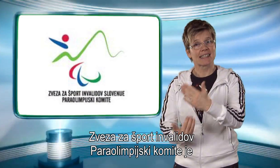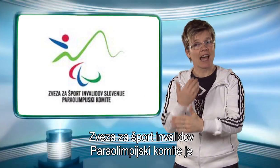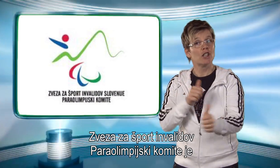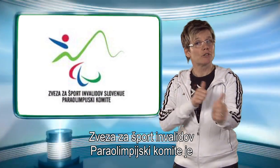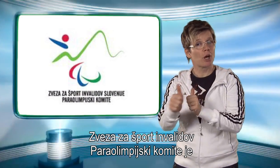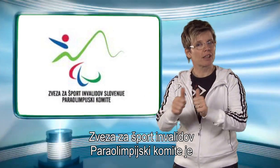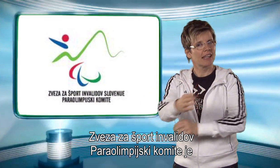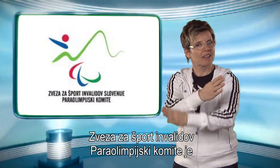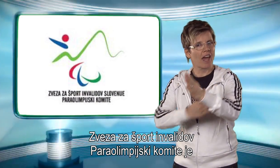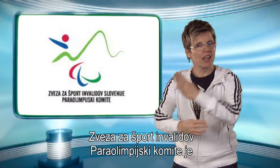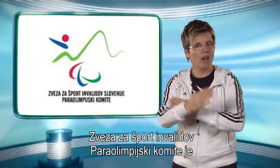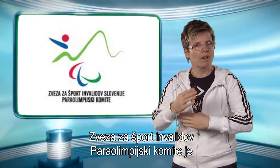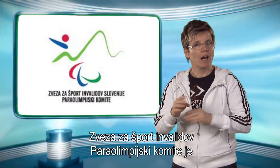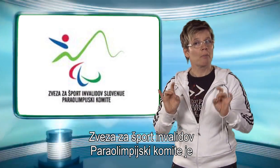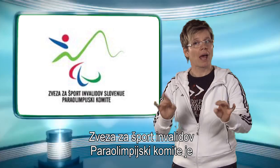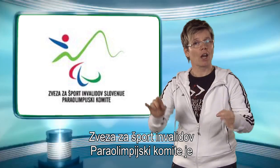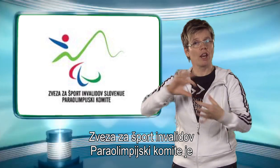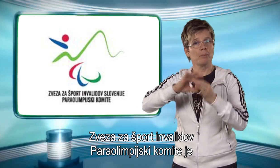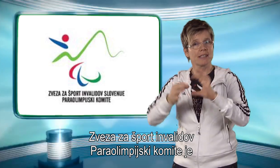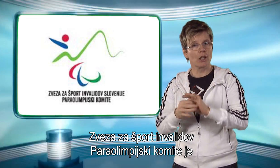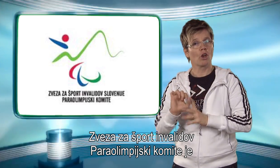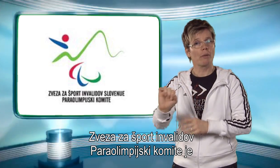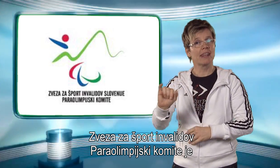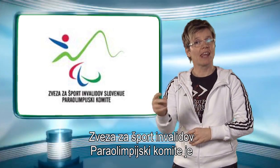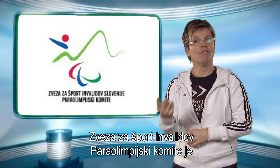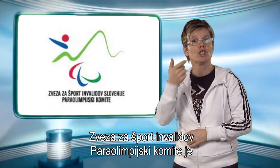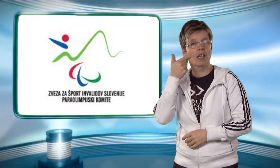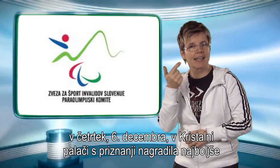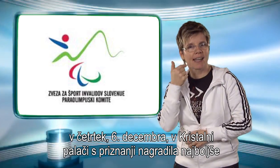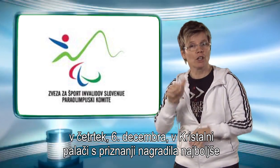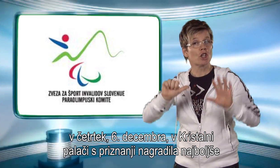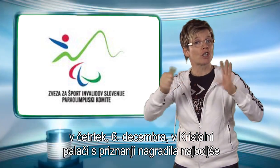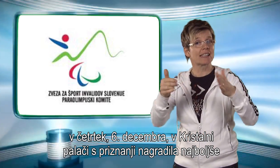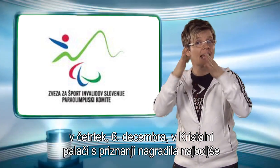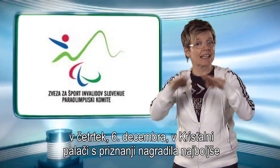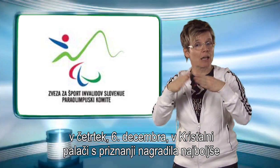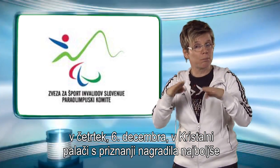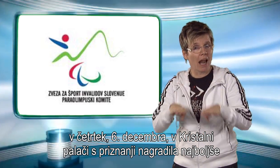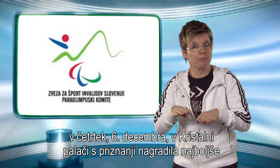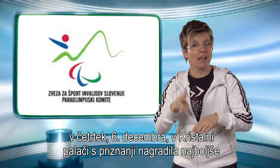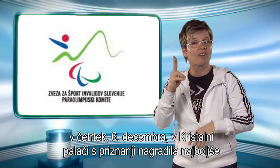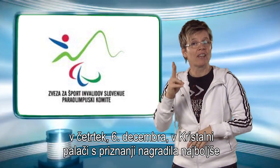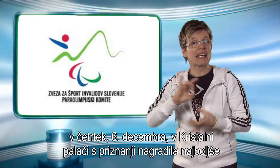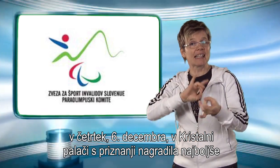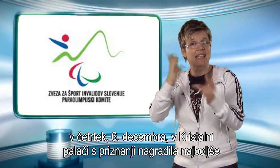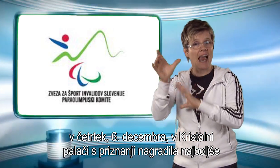Zveza za šport invalidov Paraolimpijski komite je v četrtek 6. decembra v Kristalni palači s priznanji